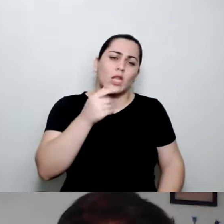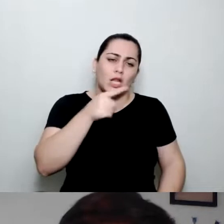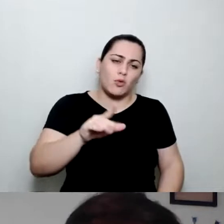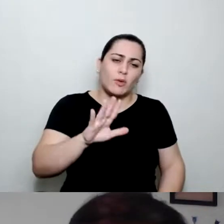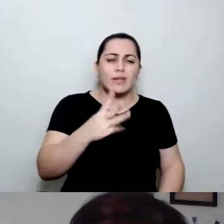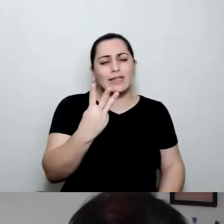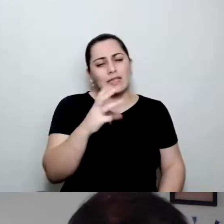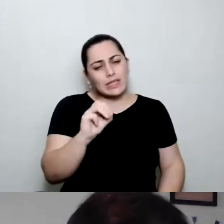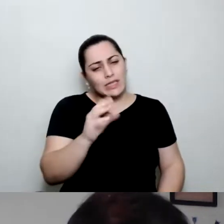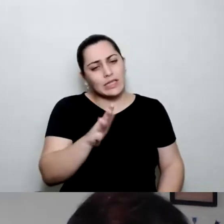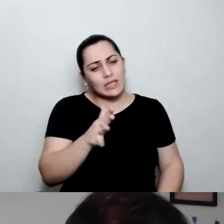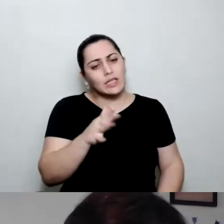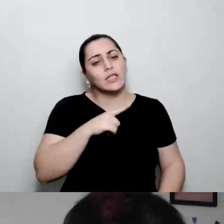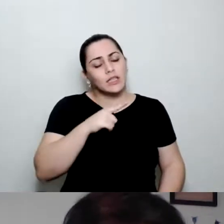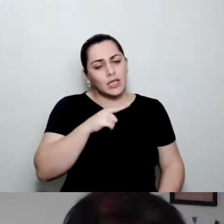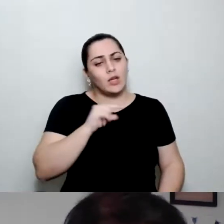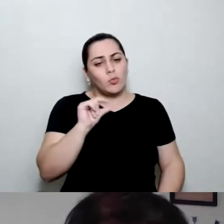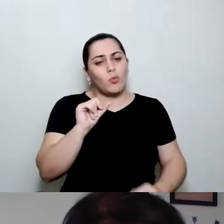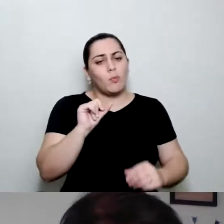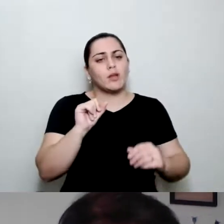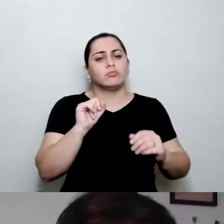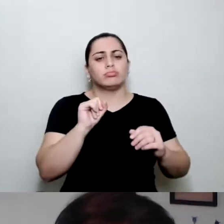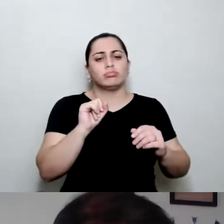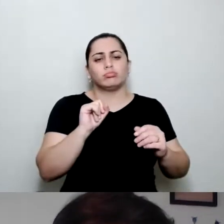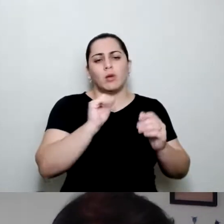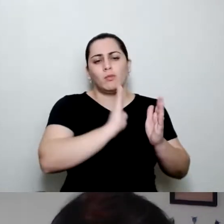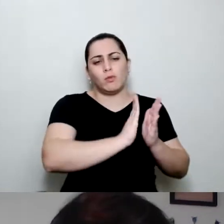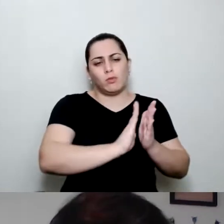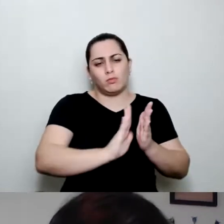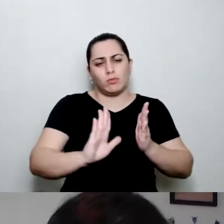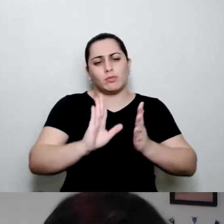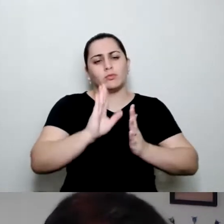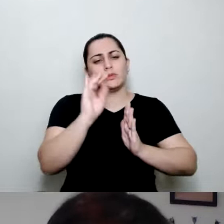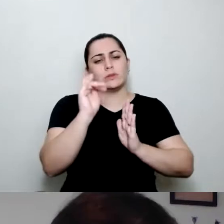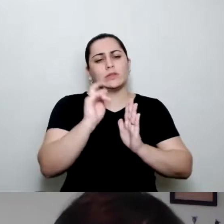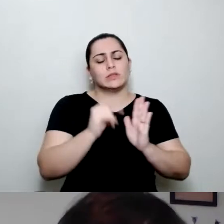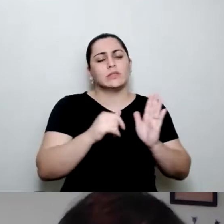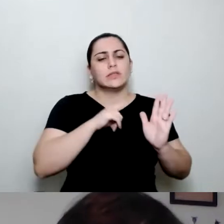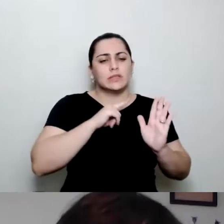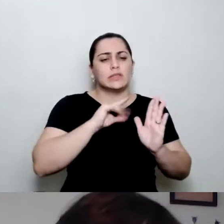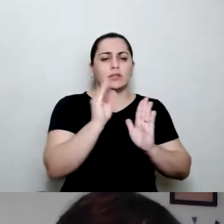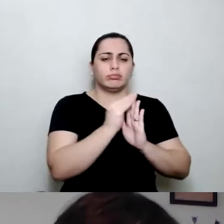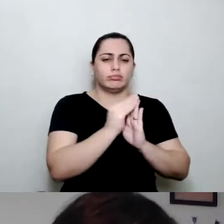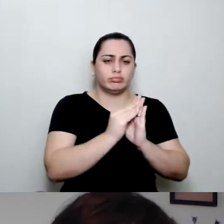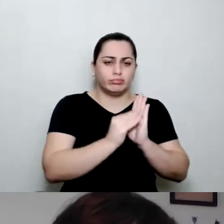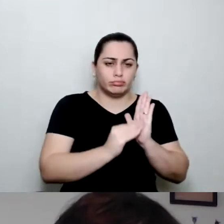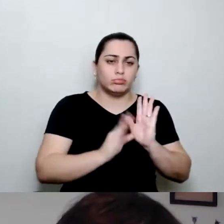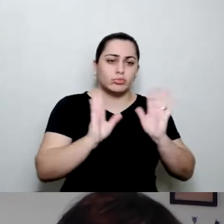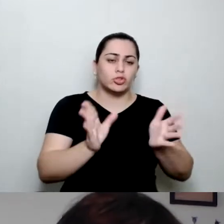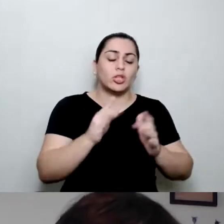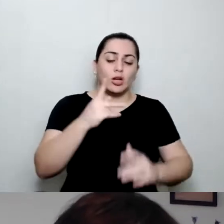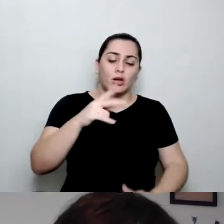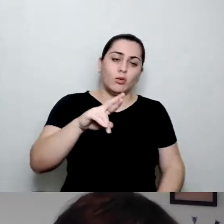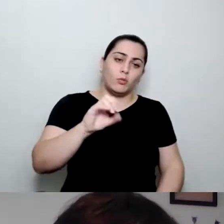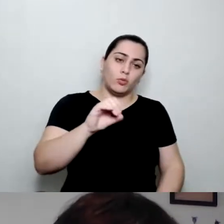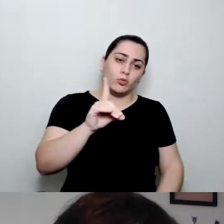30 contam com uma razoável documentação, né? Uns 15 dentro do programa PRODOC e